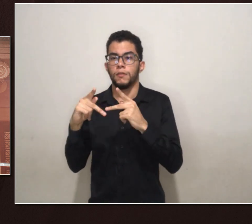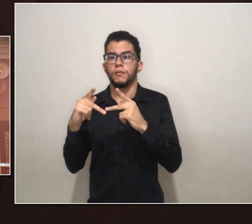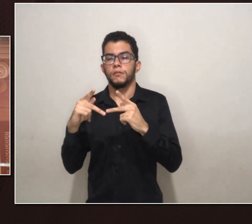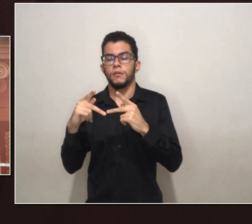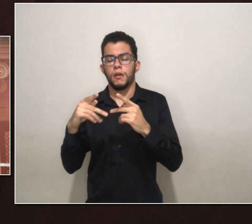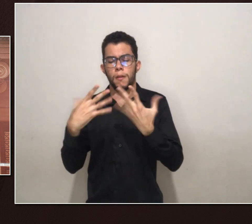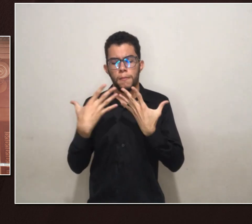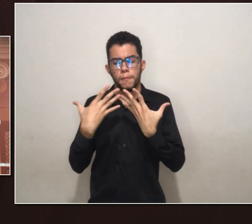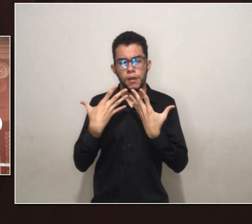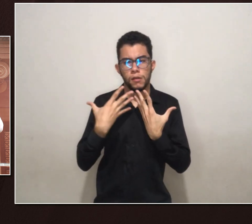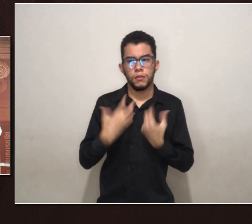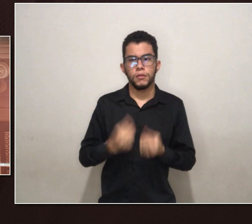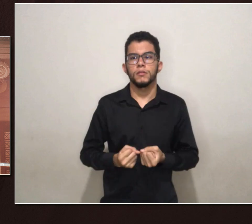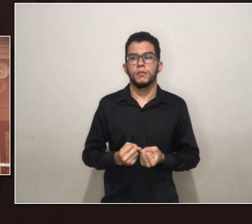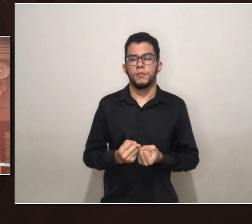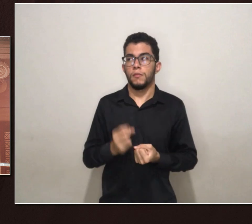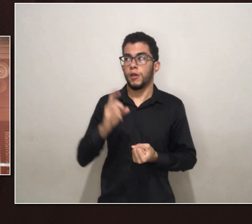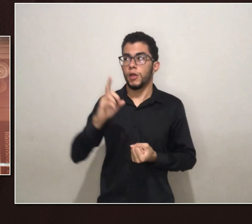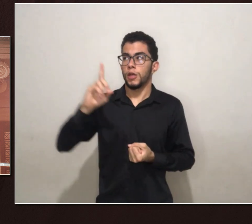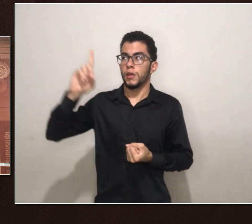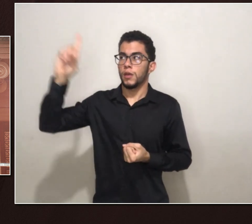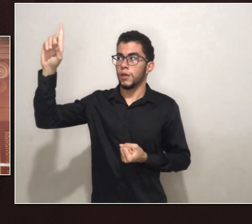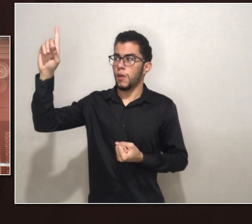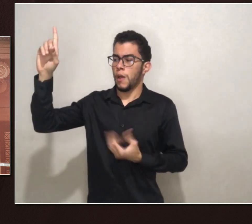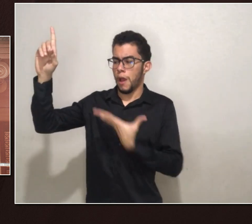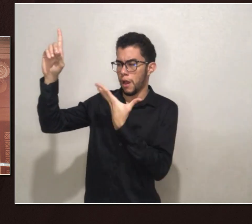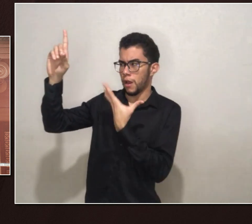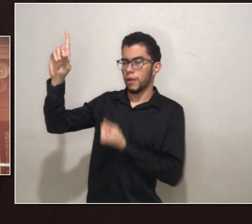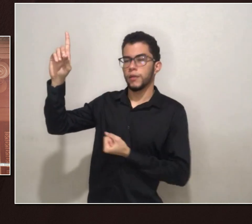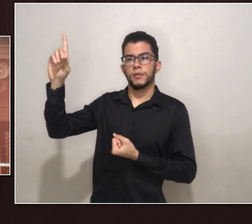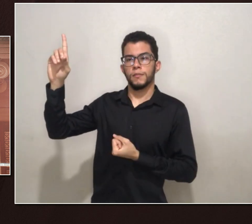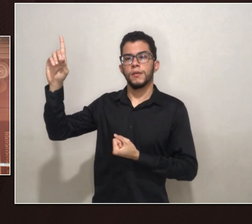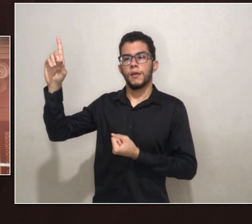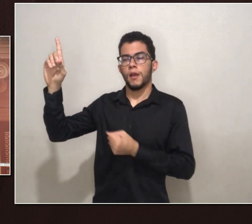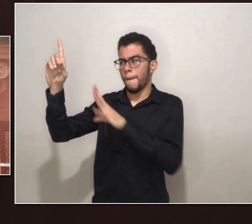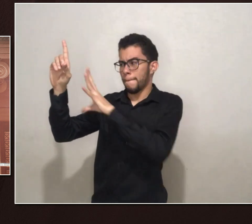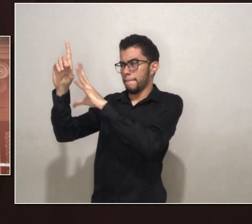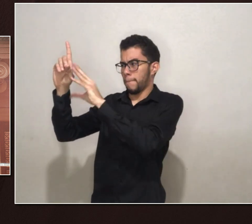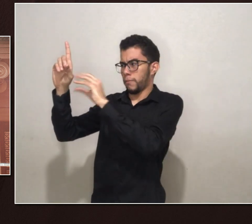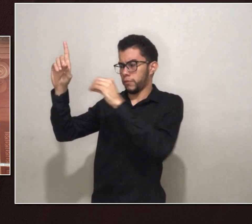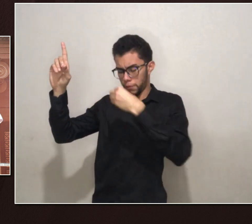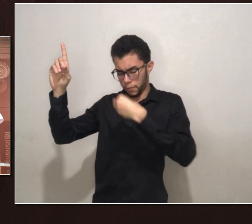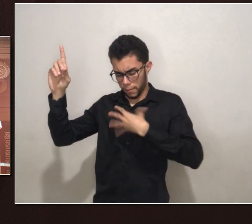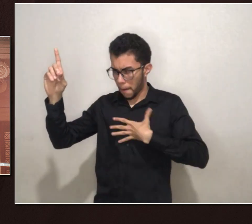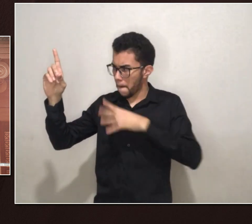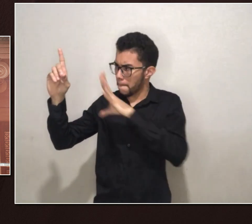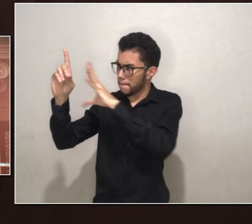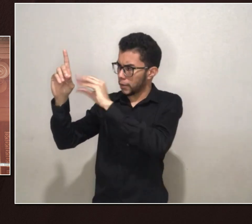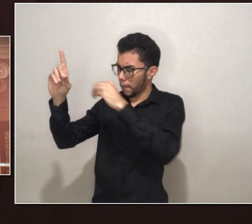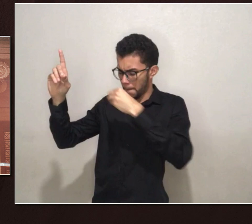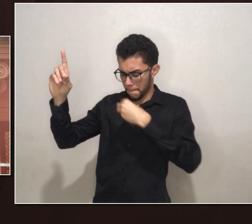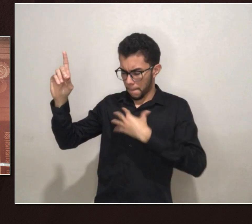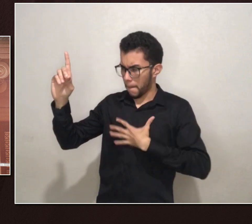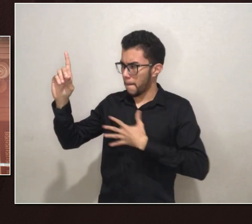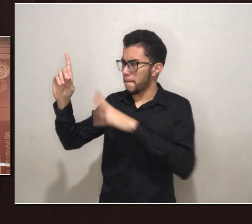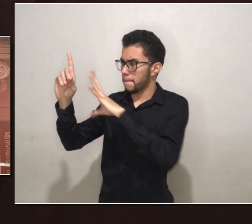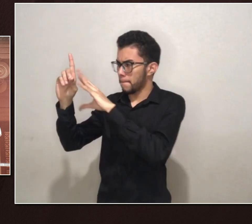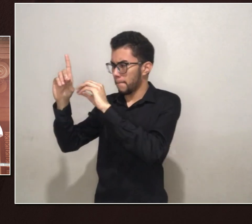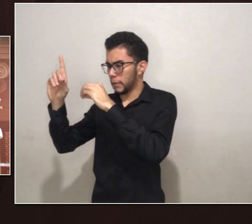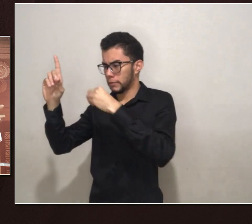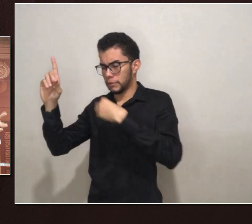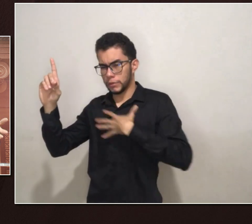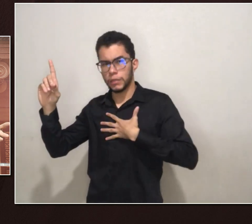carrega o próprio Deus para dentro de nós, é aquele caminhãozinho que leva a fé para as pessoas, que leva Deus para as pessoas, isto